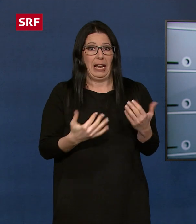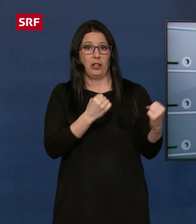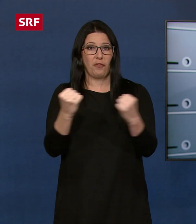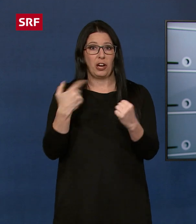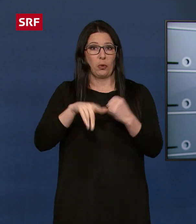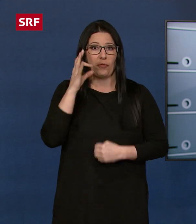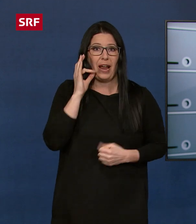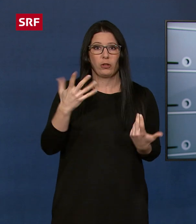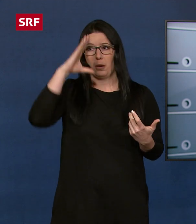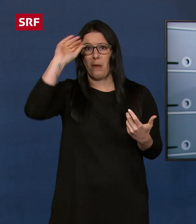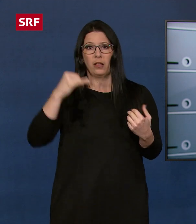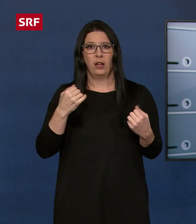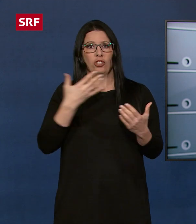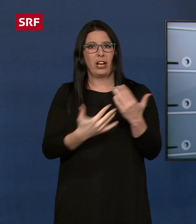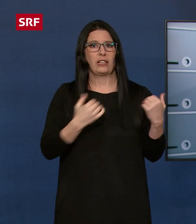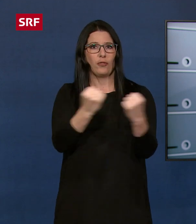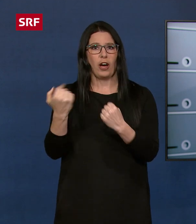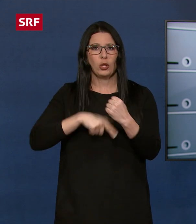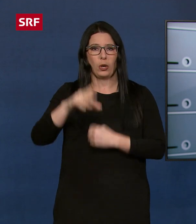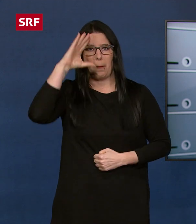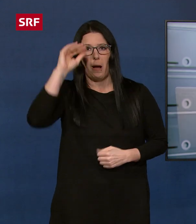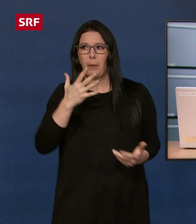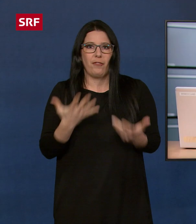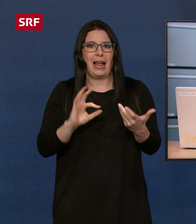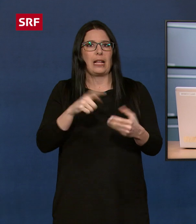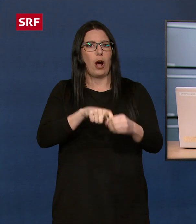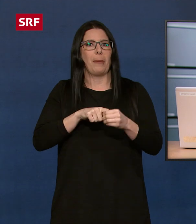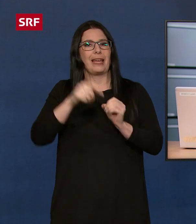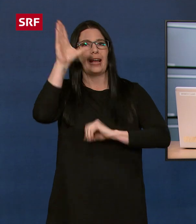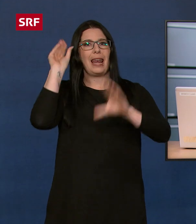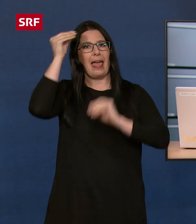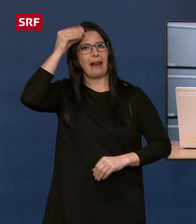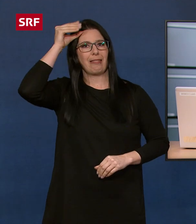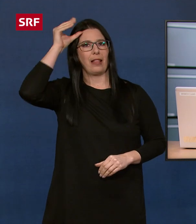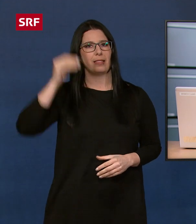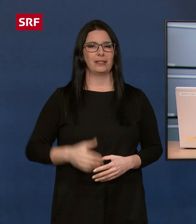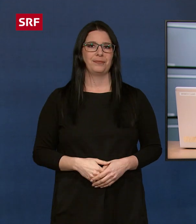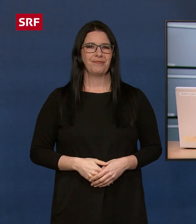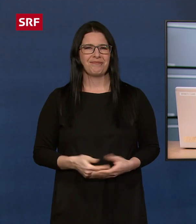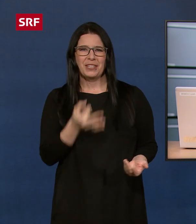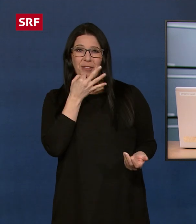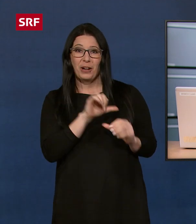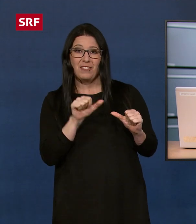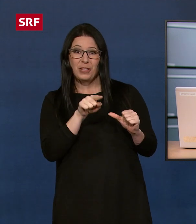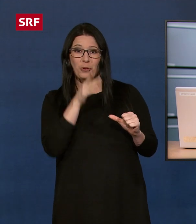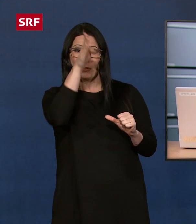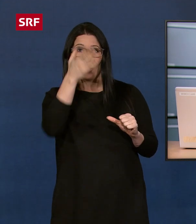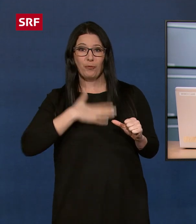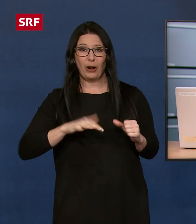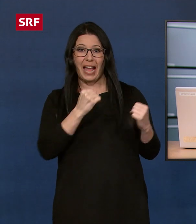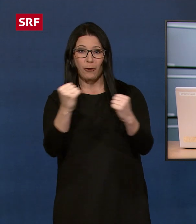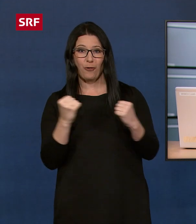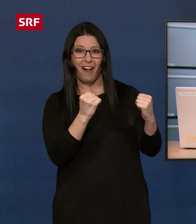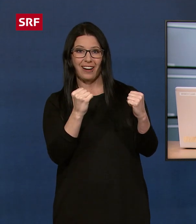weil sie ein Mann ist. Weil sie vielleicht weniger gut gelernt haben. Wenn wir schon beim Lernen sind, wie fährst du das Auto? Ich